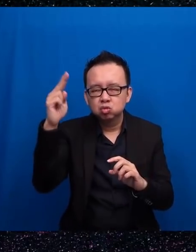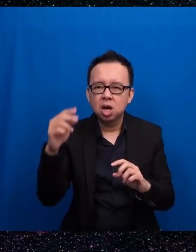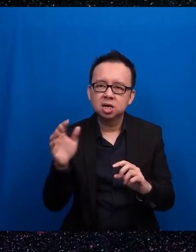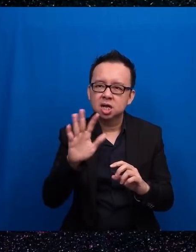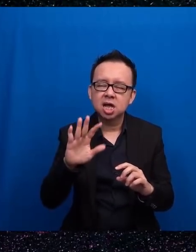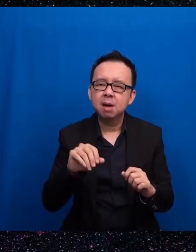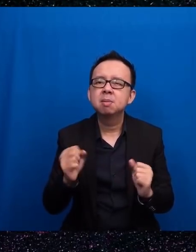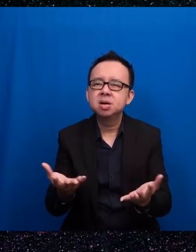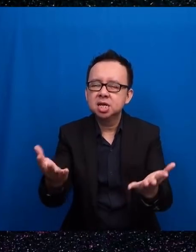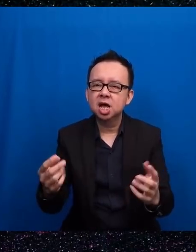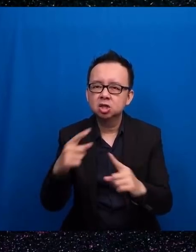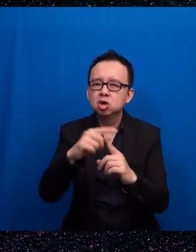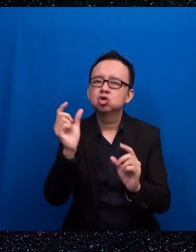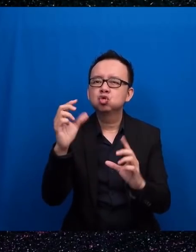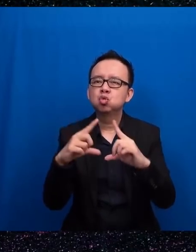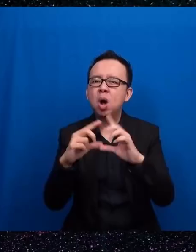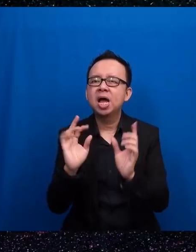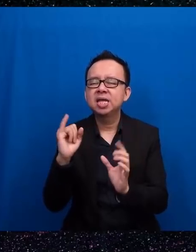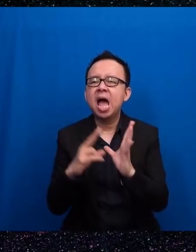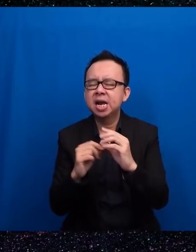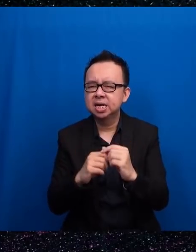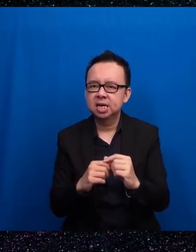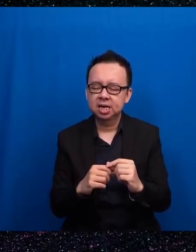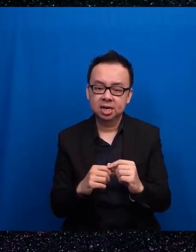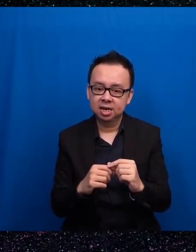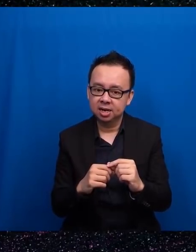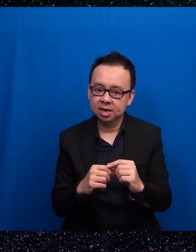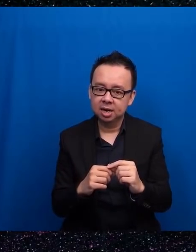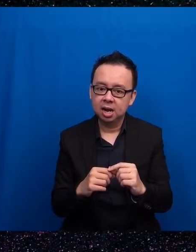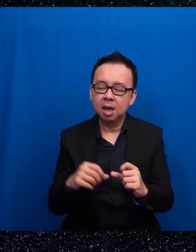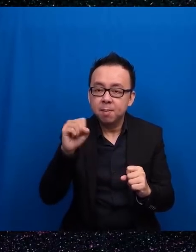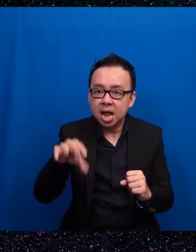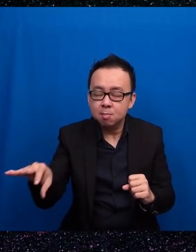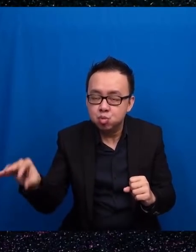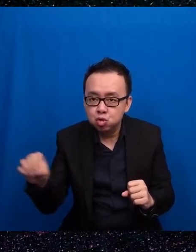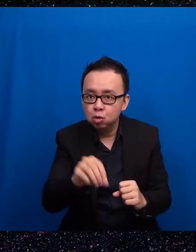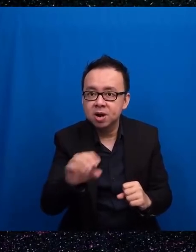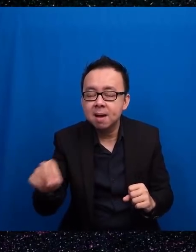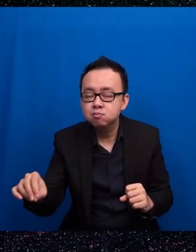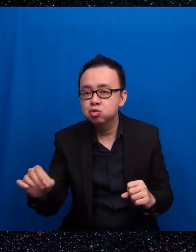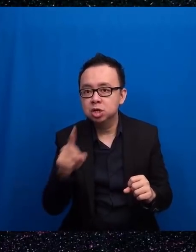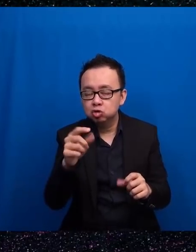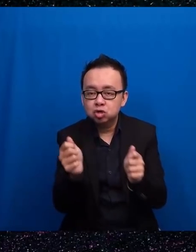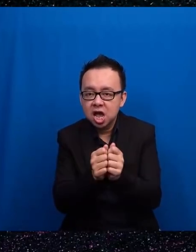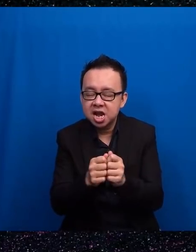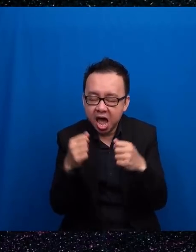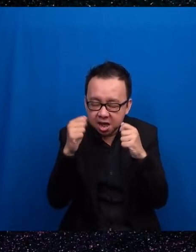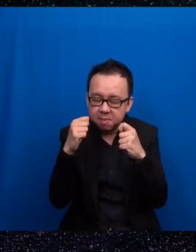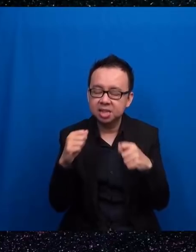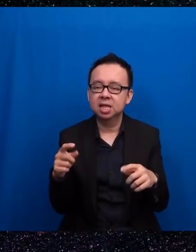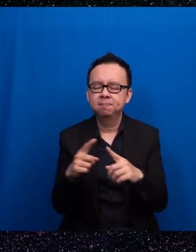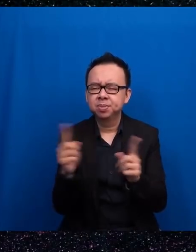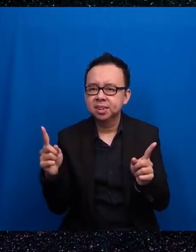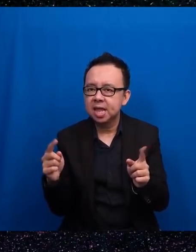urapan. Menabur itu dengan mencucur air mata. Menuai itu toolnya, kendaraannya, alat menuai itu